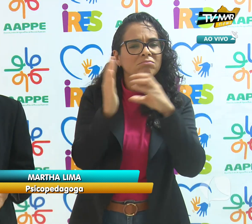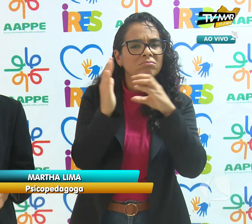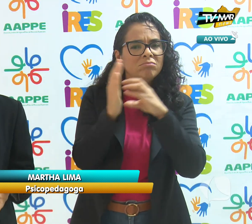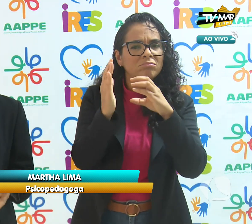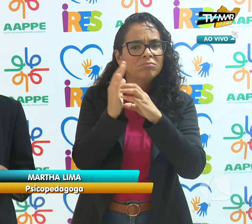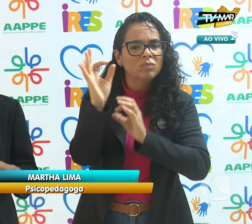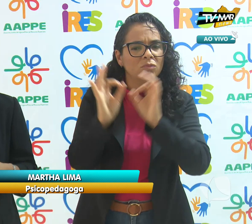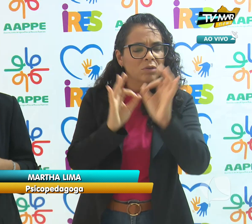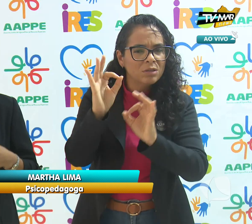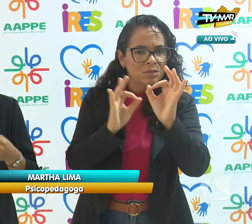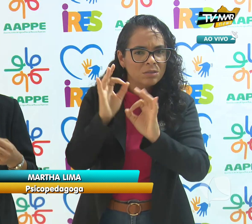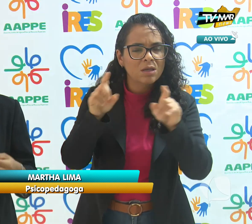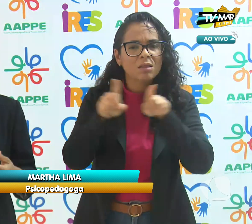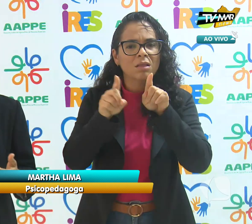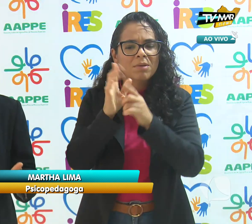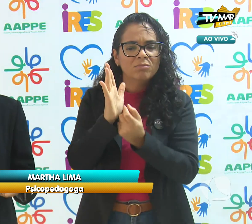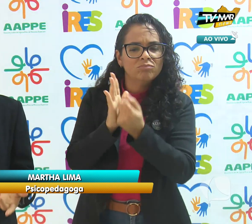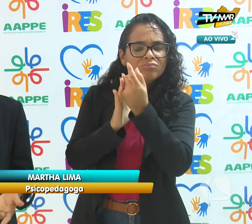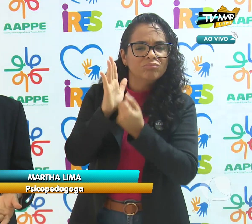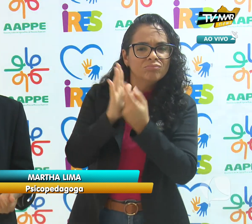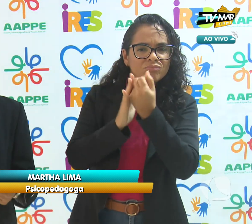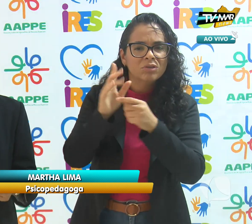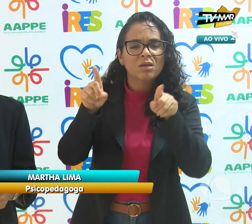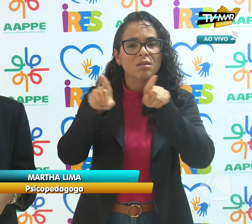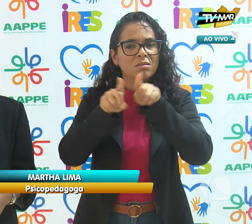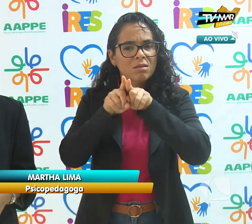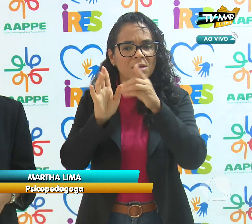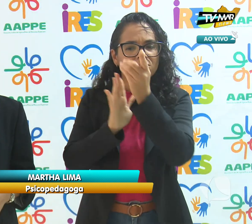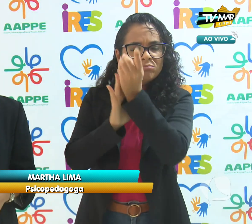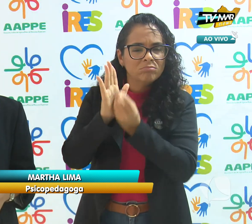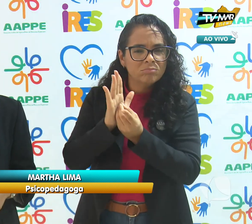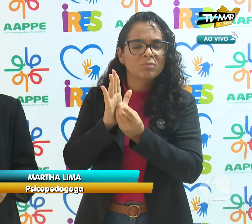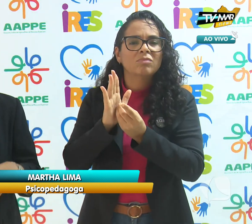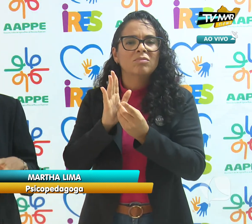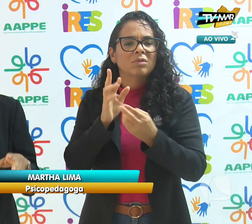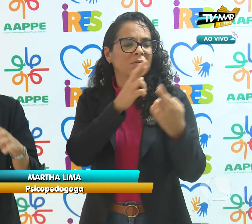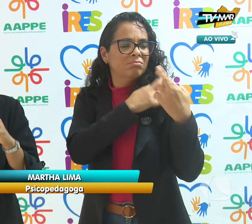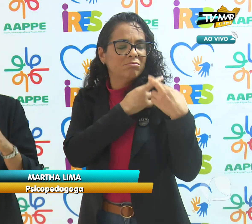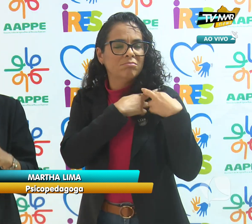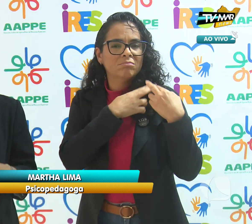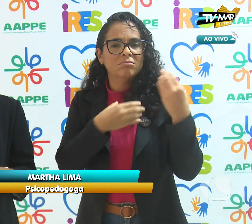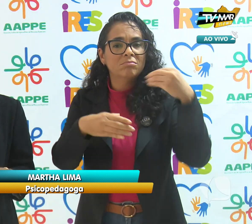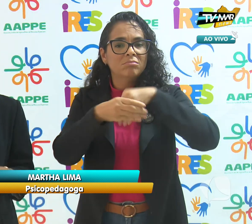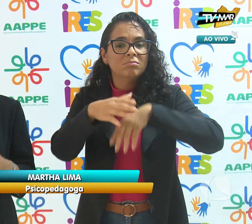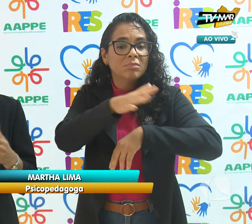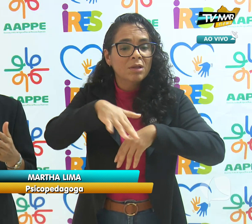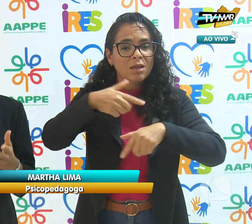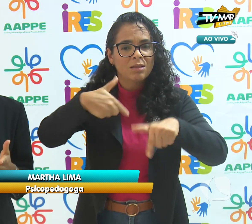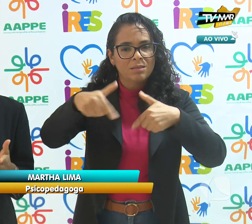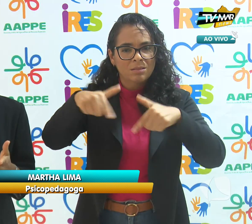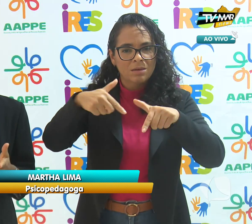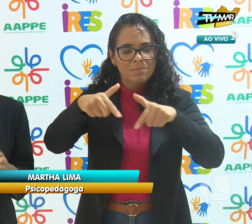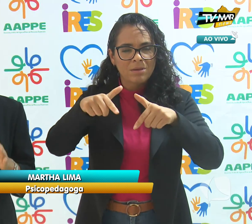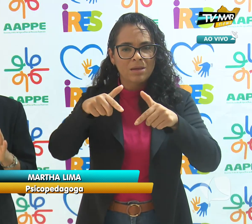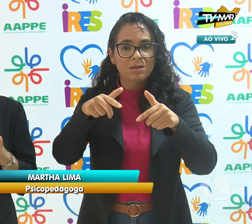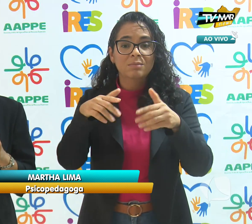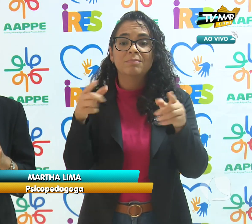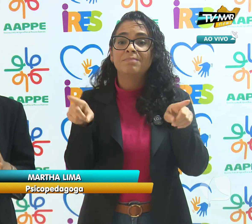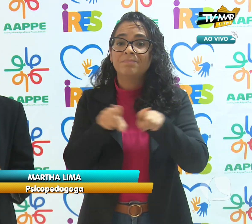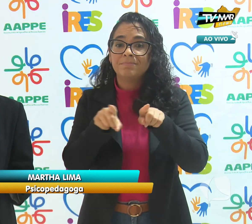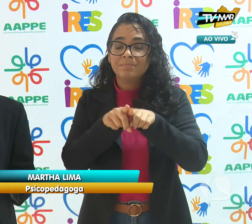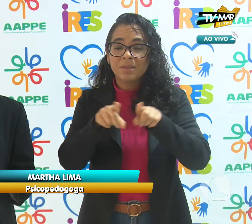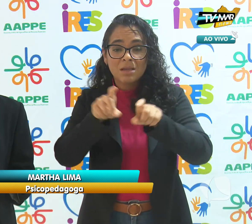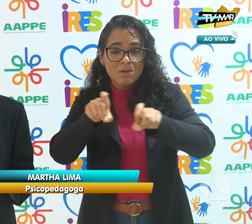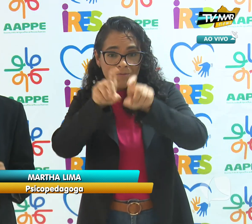o seu dinheiro, direitos e deveres trabalhistas. E isso está dentro do Supera Talentos. O informática básica são